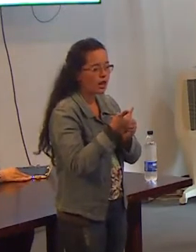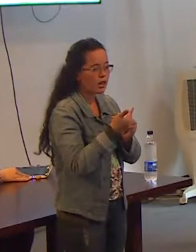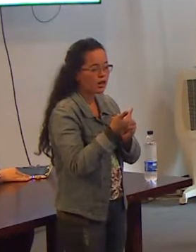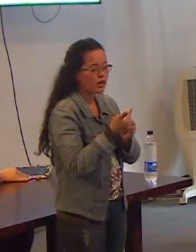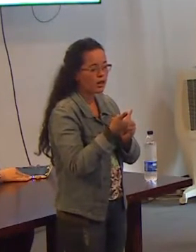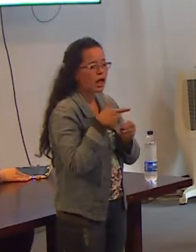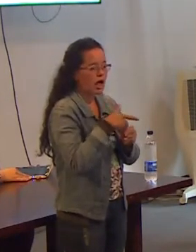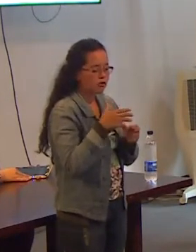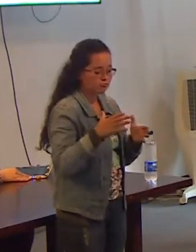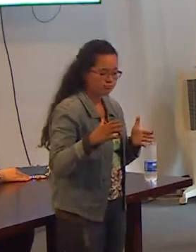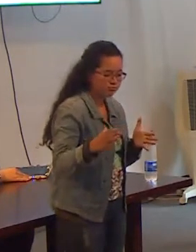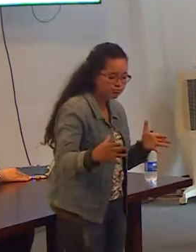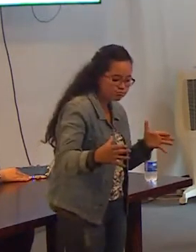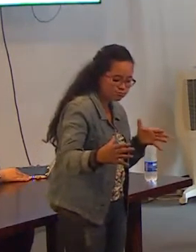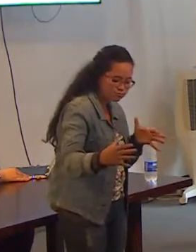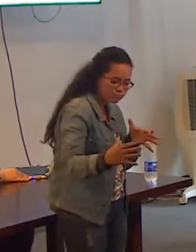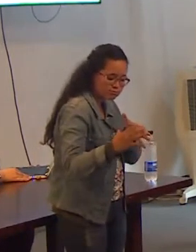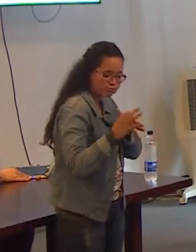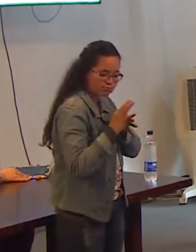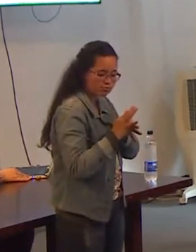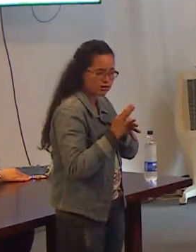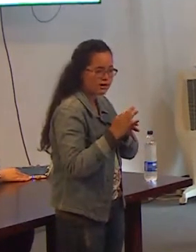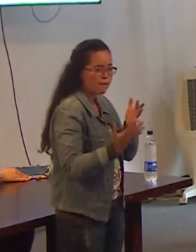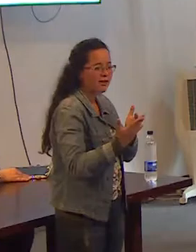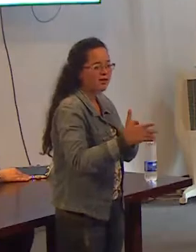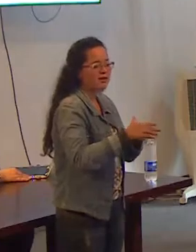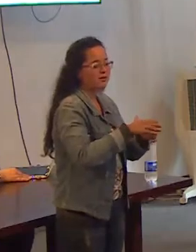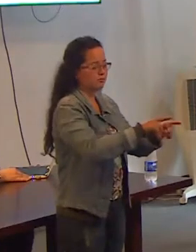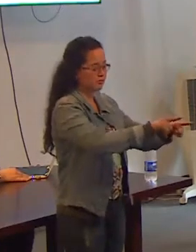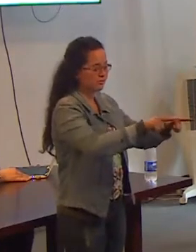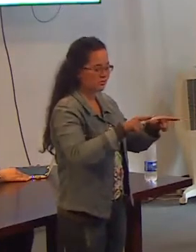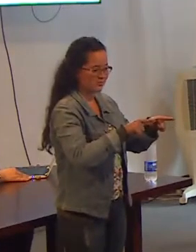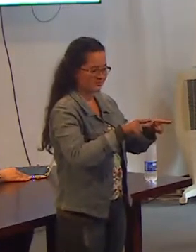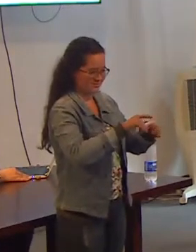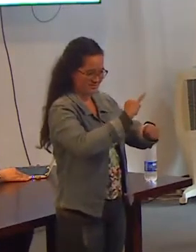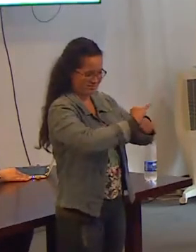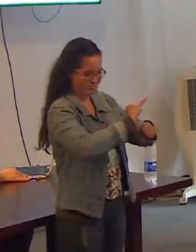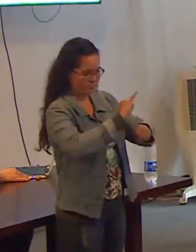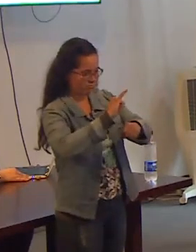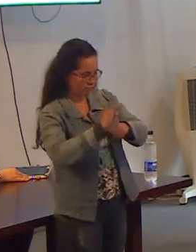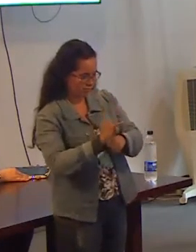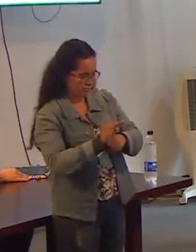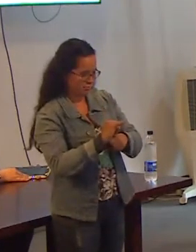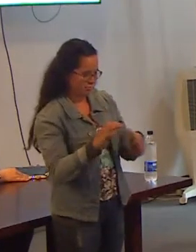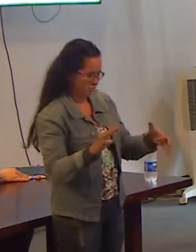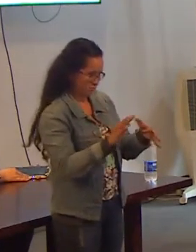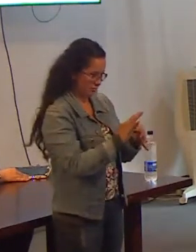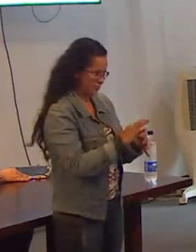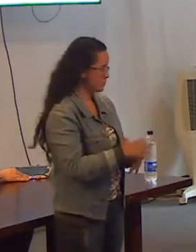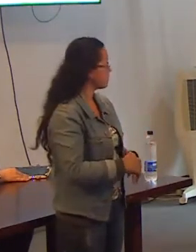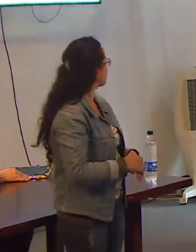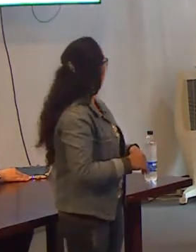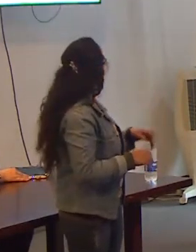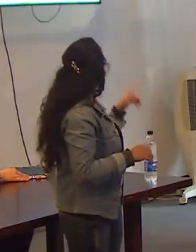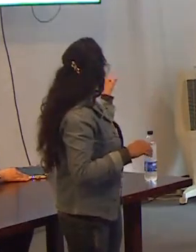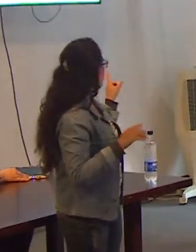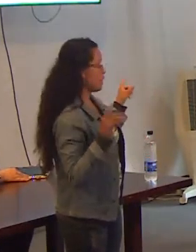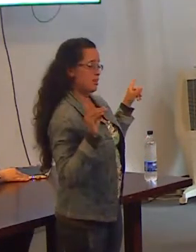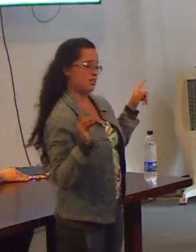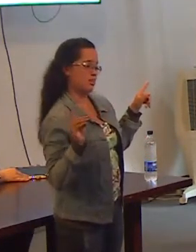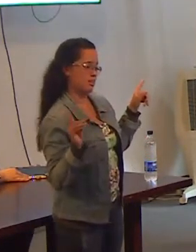transformó dependiendo de la dinámica en las fundaciones. Entonces, como se pueden dar cuenta, a mano derecha está como Óscar